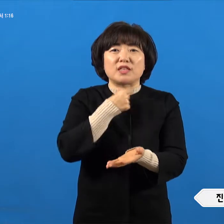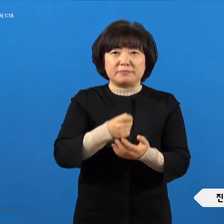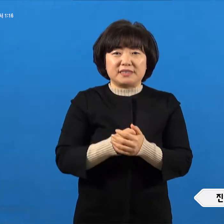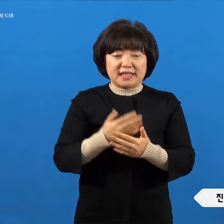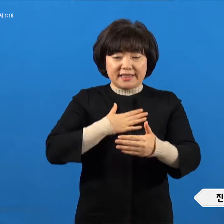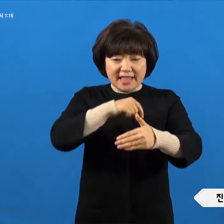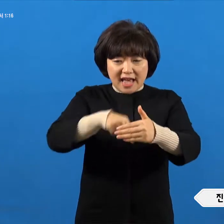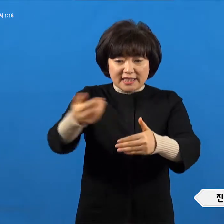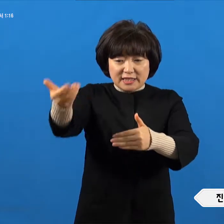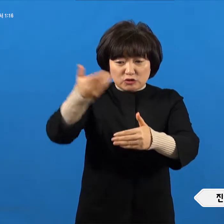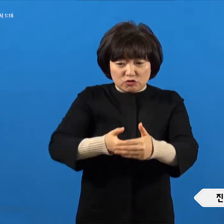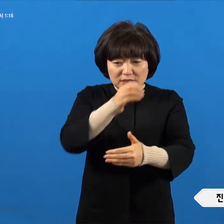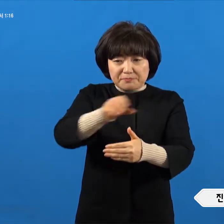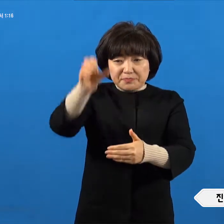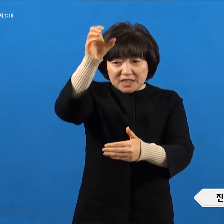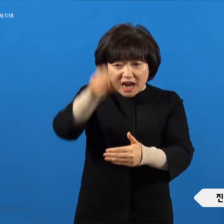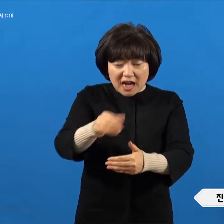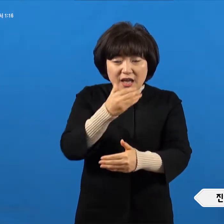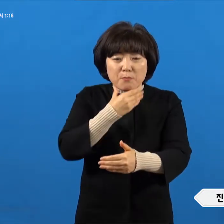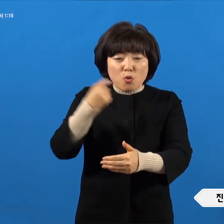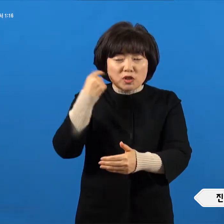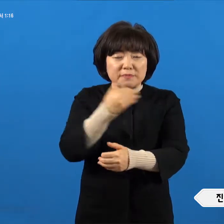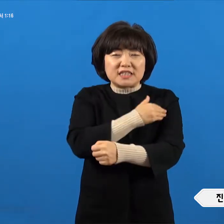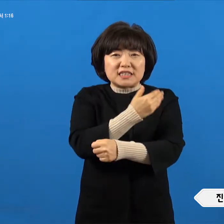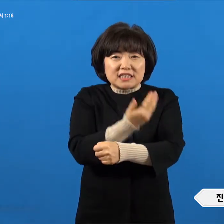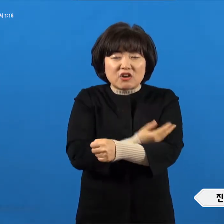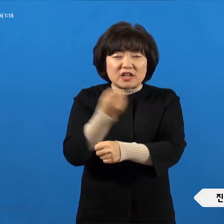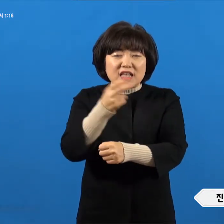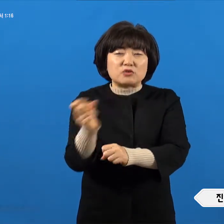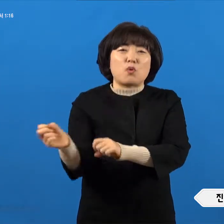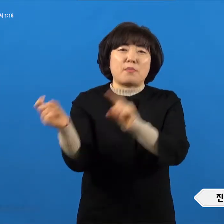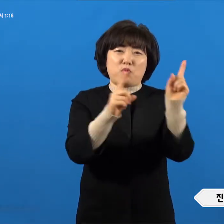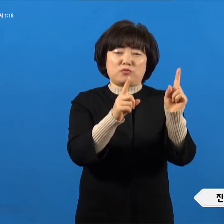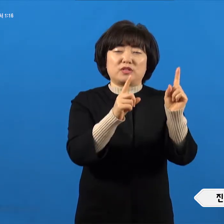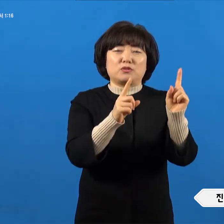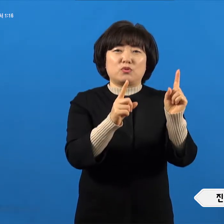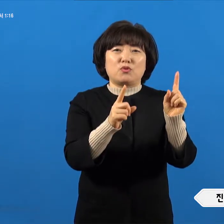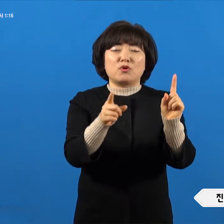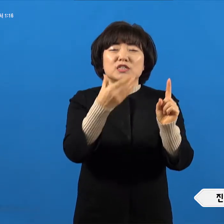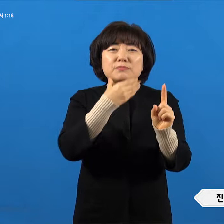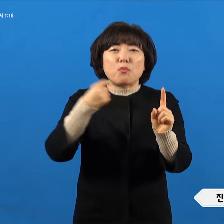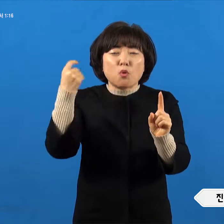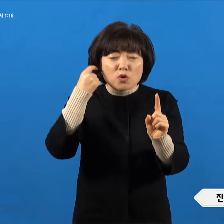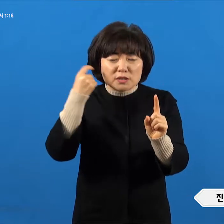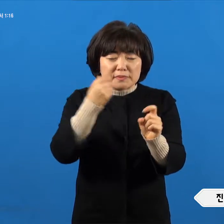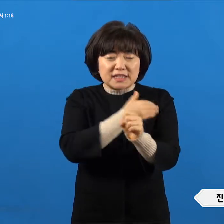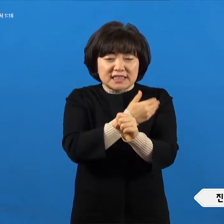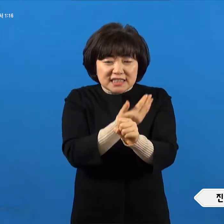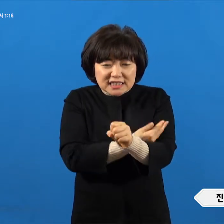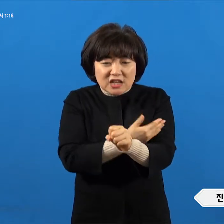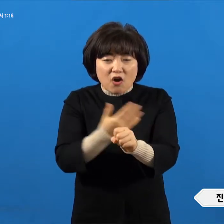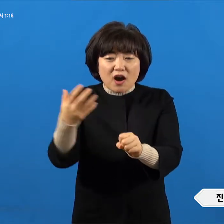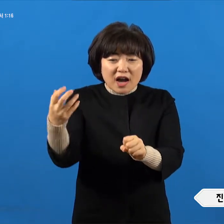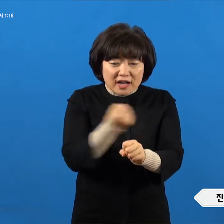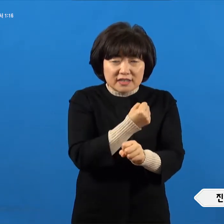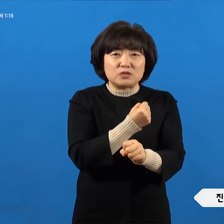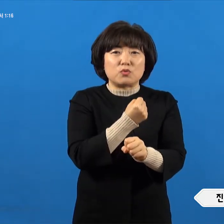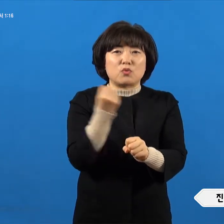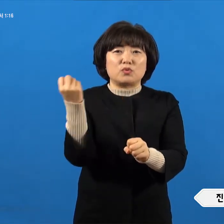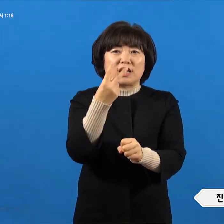내 안에 주신 십자가의 복음의 능력이 다시 회복되도록 그 십자가의 복음의 능력 앞에 다시